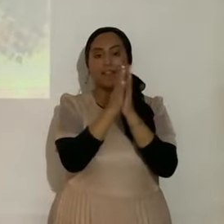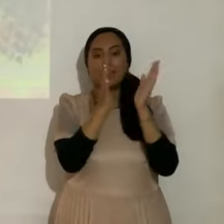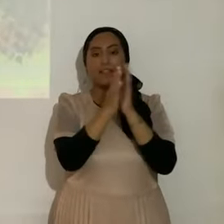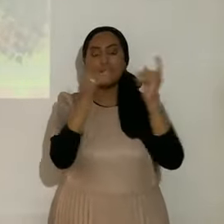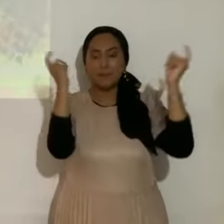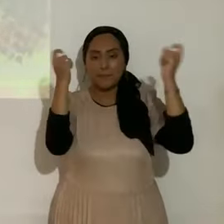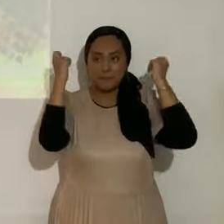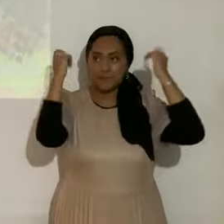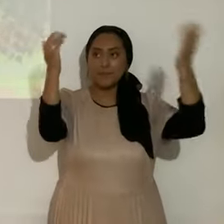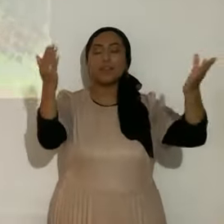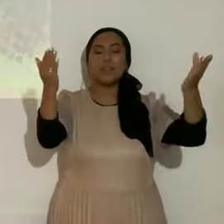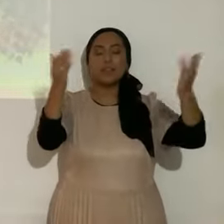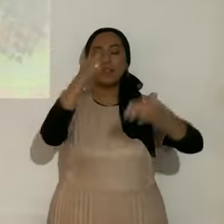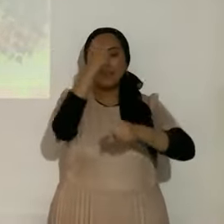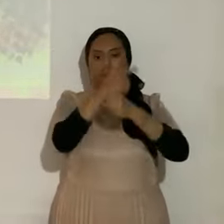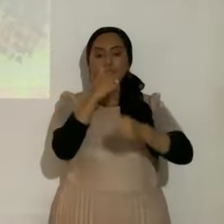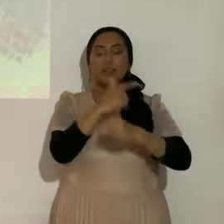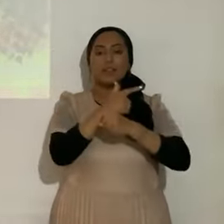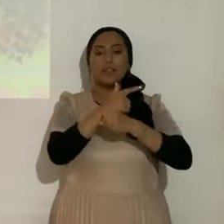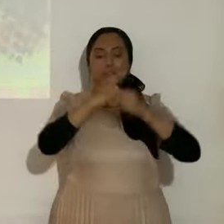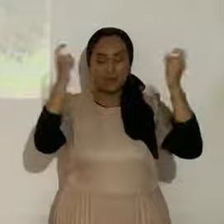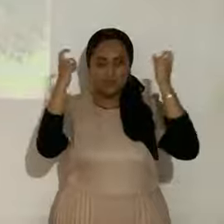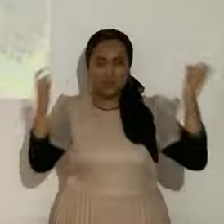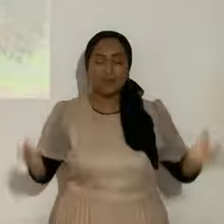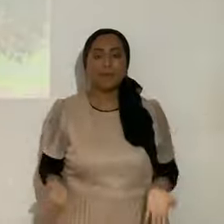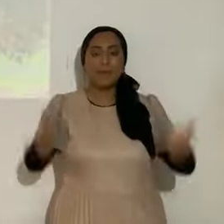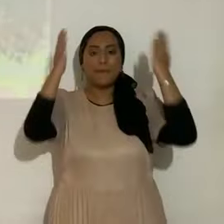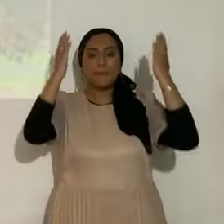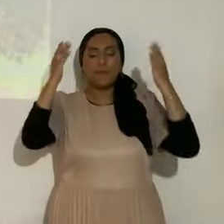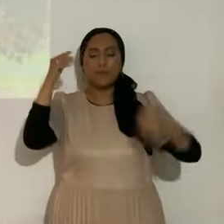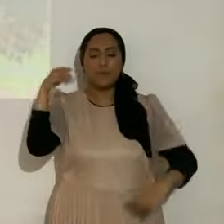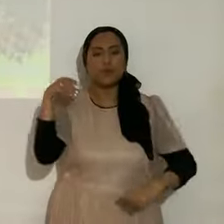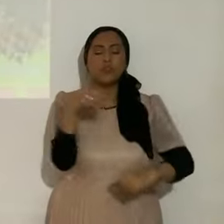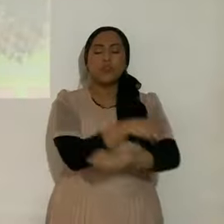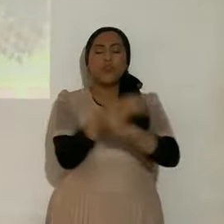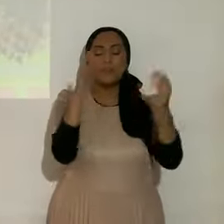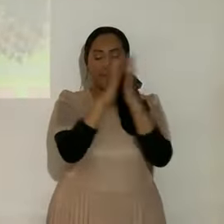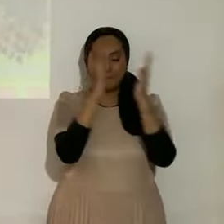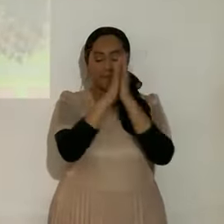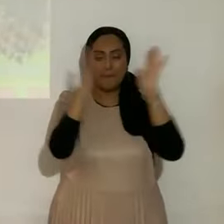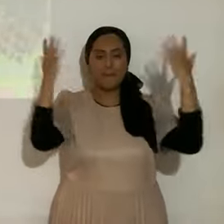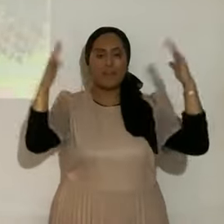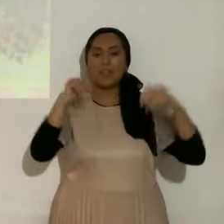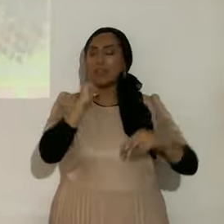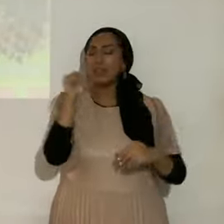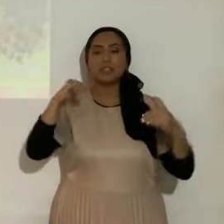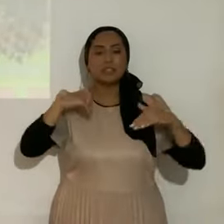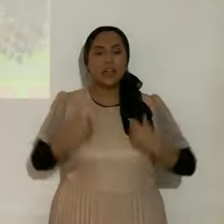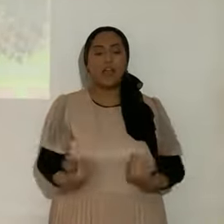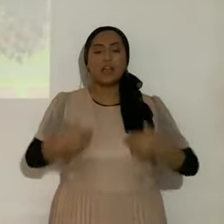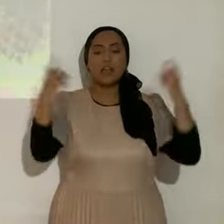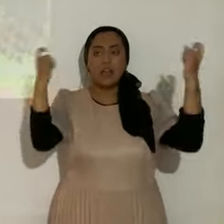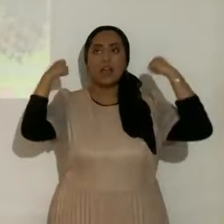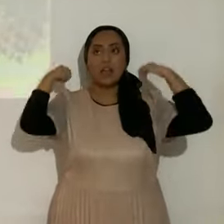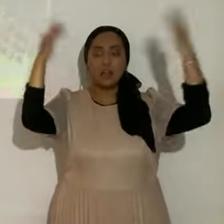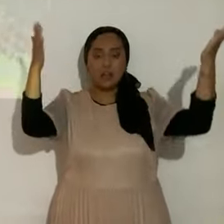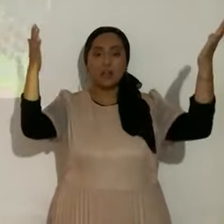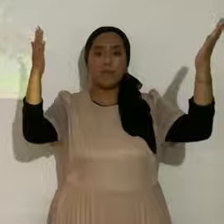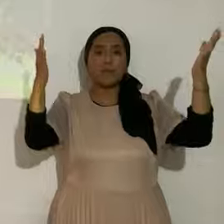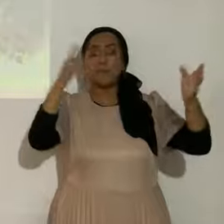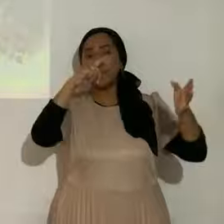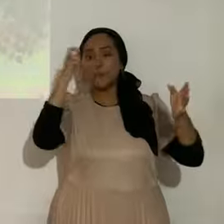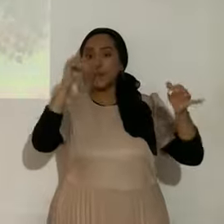Vamos a exaltarle, hermanos, hermanas. Vamos a hacerlo todos con fuerza, con fuerza. No te canses. Aleluya.